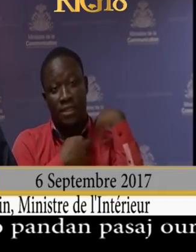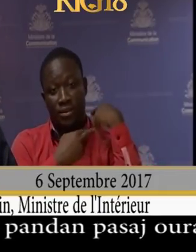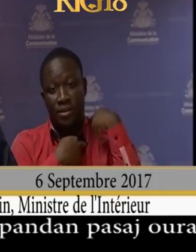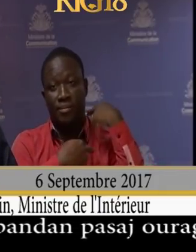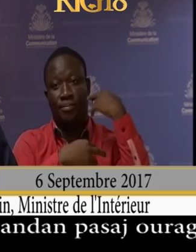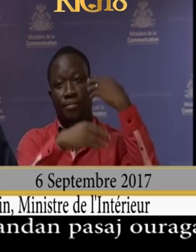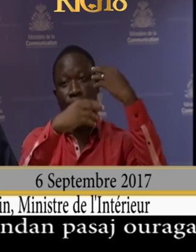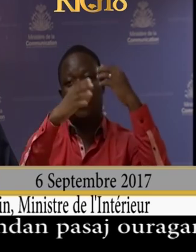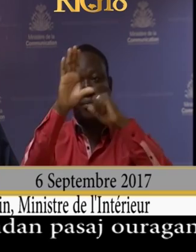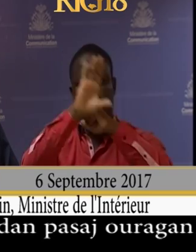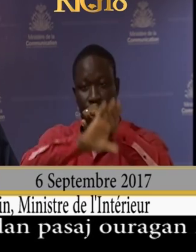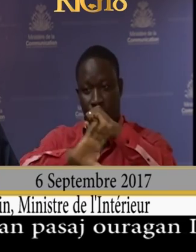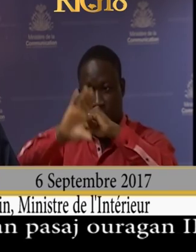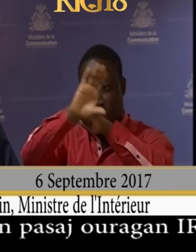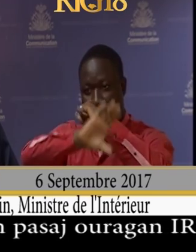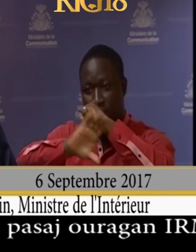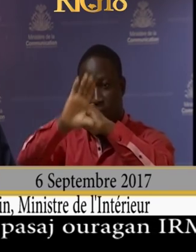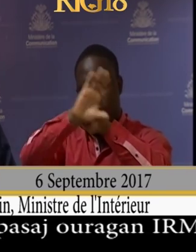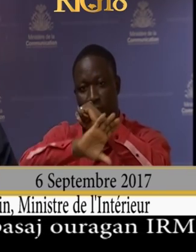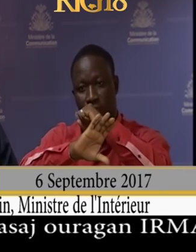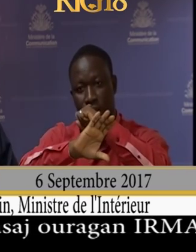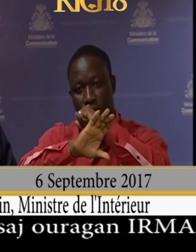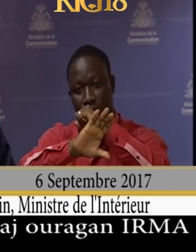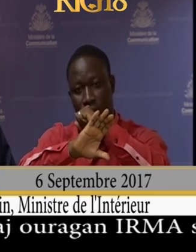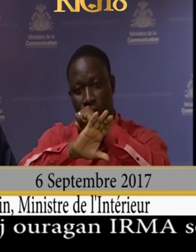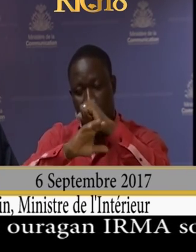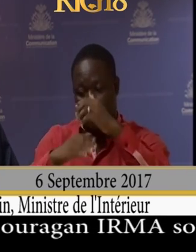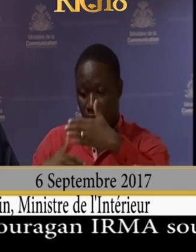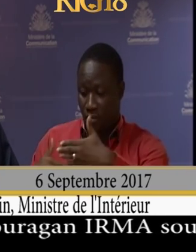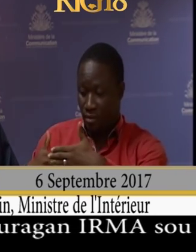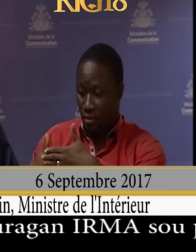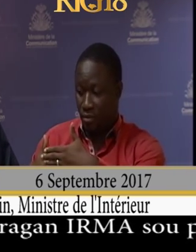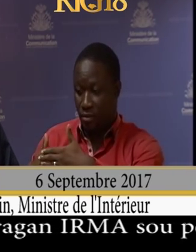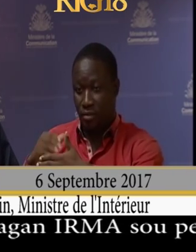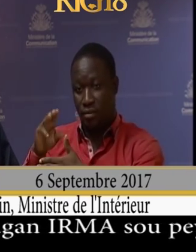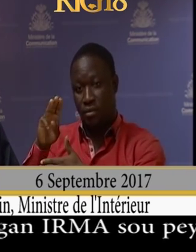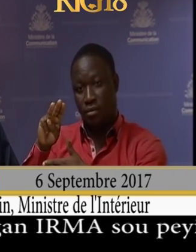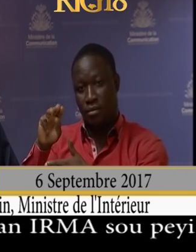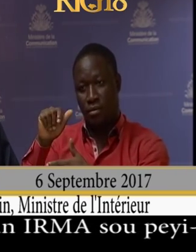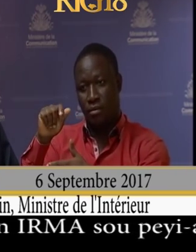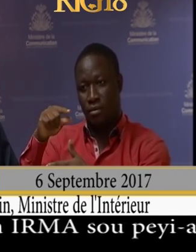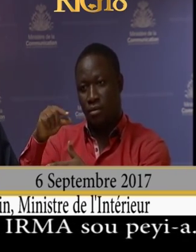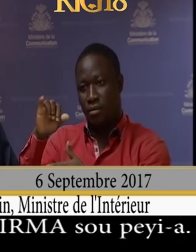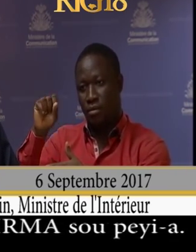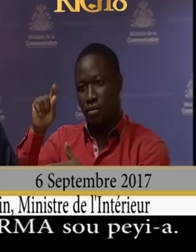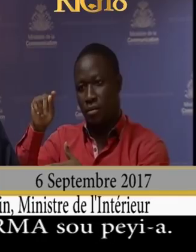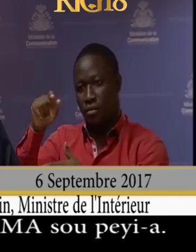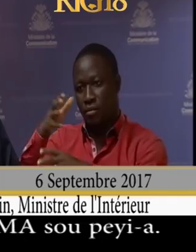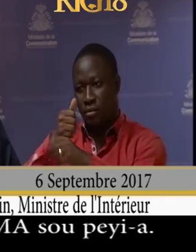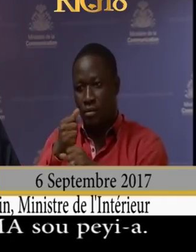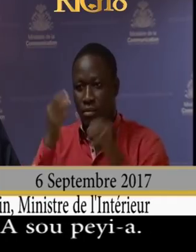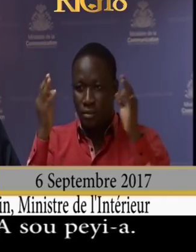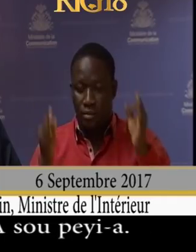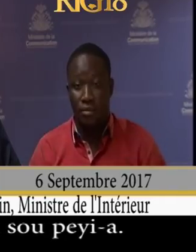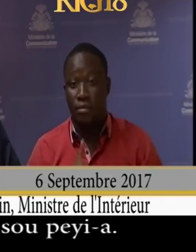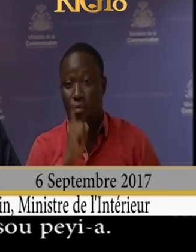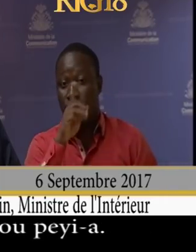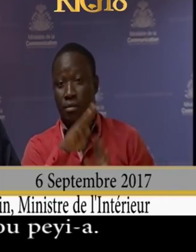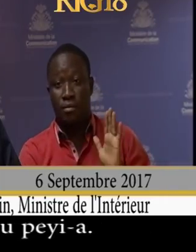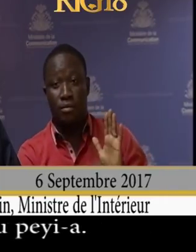communal et protection civile qui à côté magistrat dans prise de décision yo et